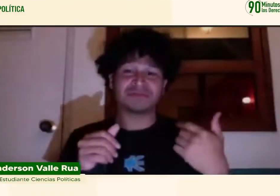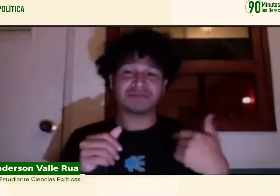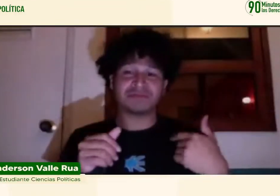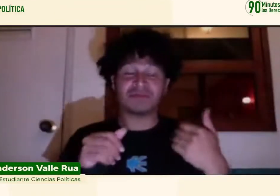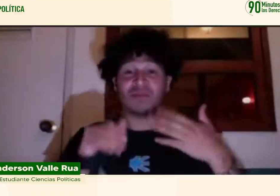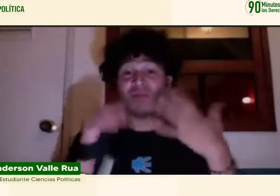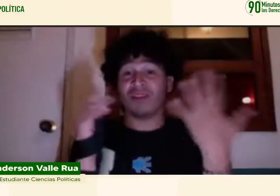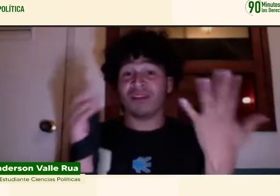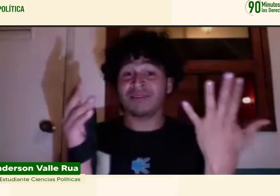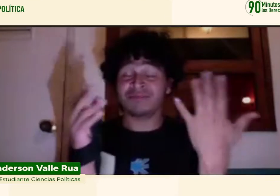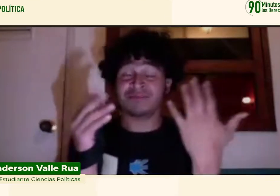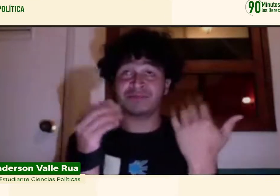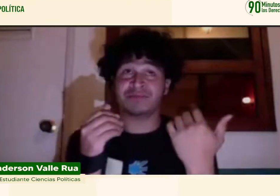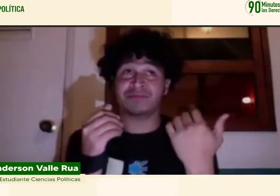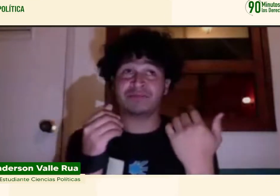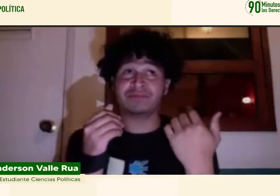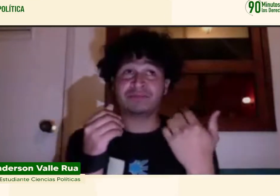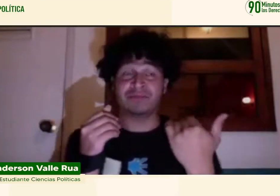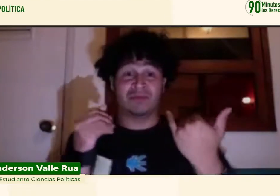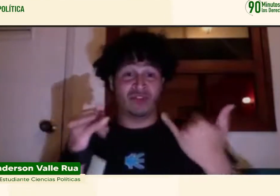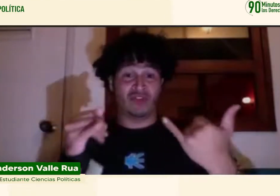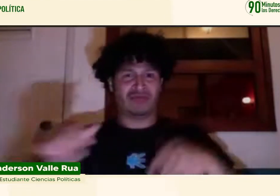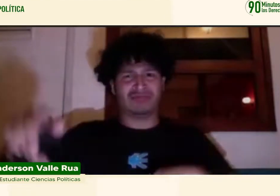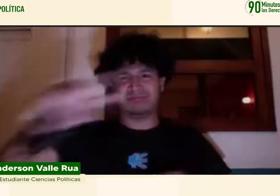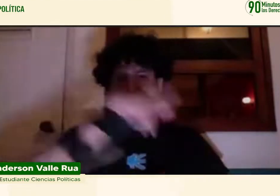en fin bueno